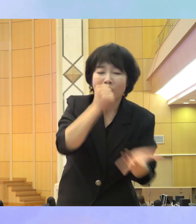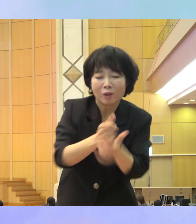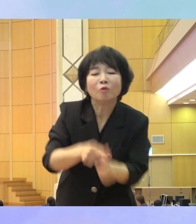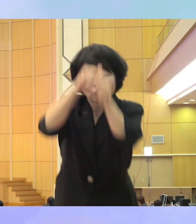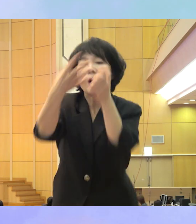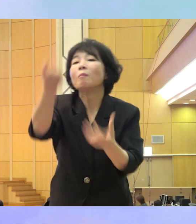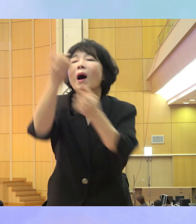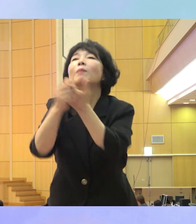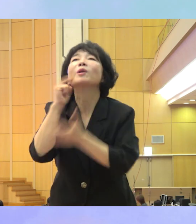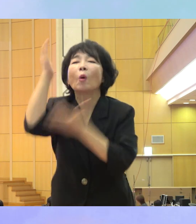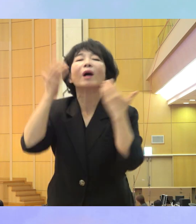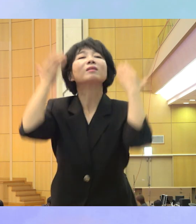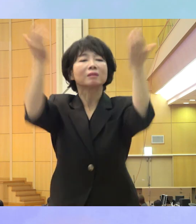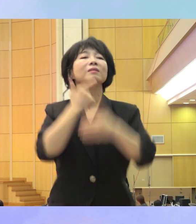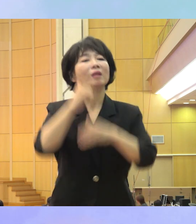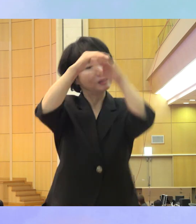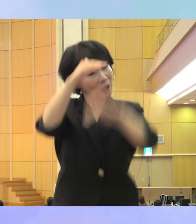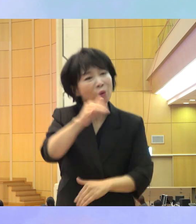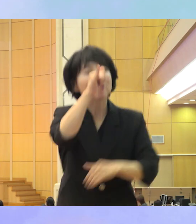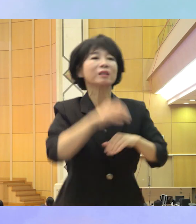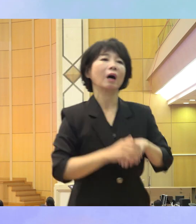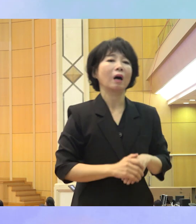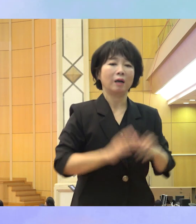구원받고 하나님께 영광을 돌렸다는 거 아니에요.